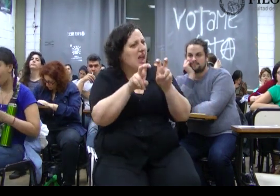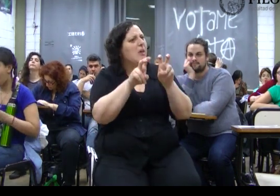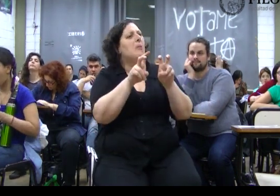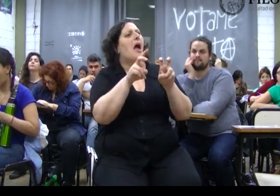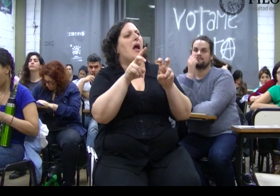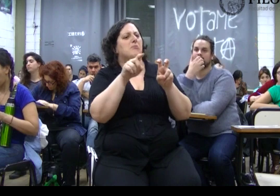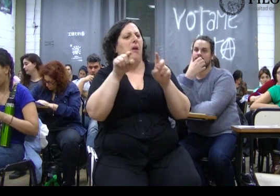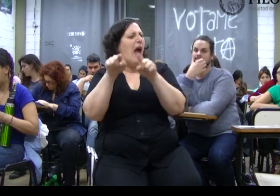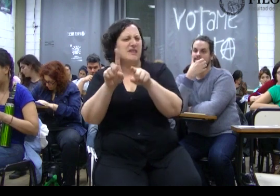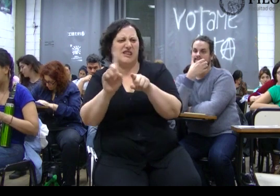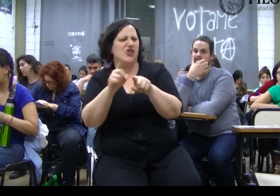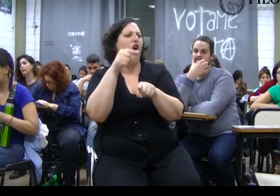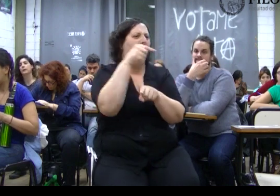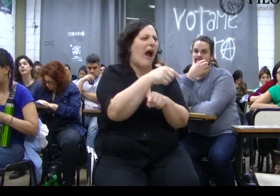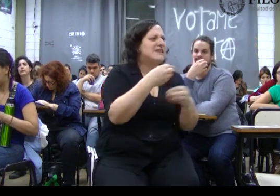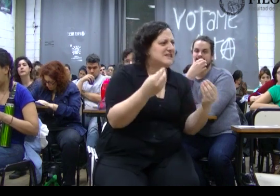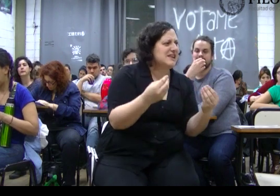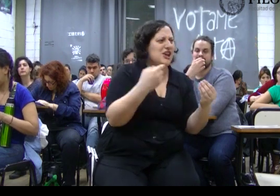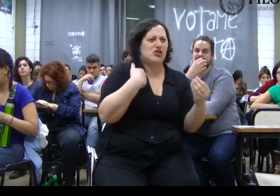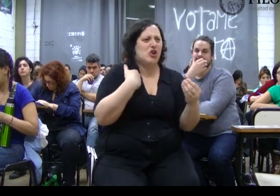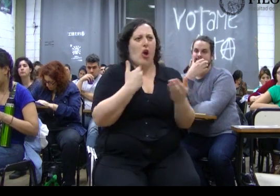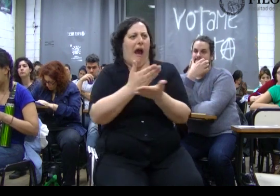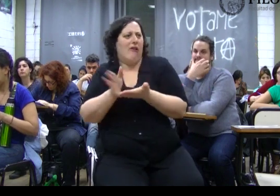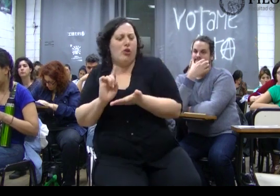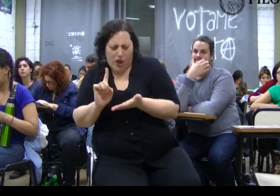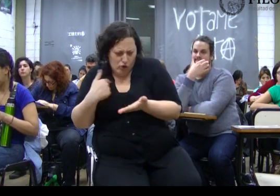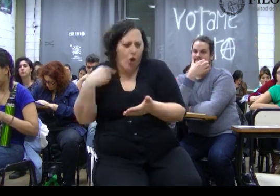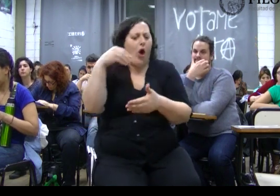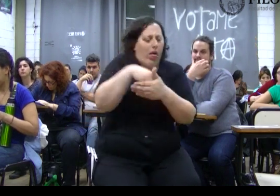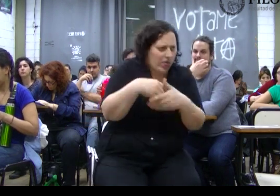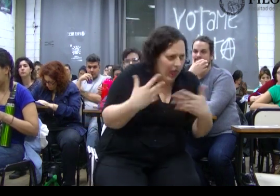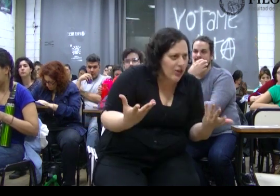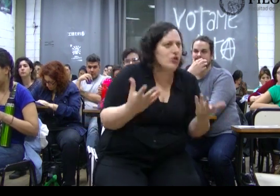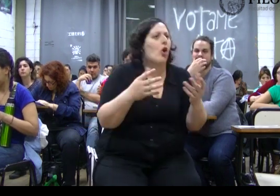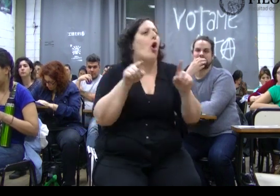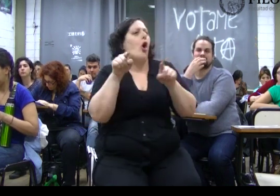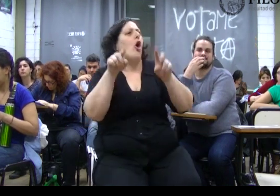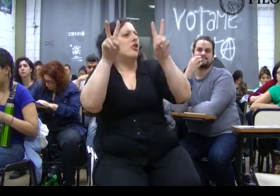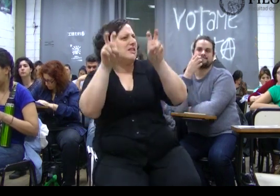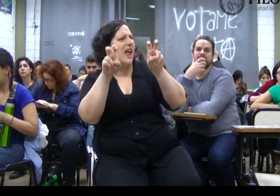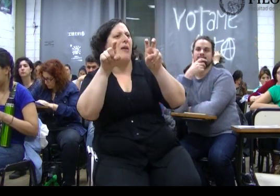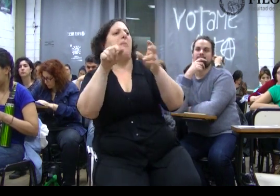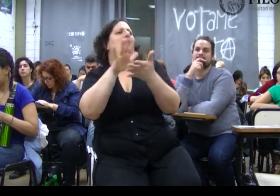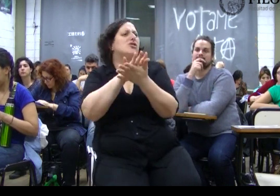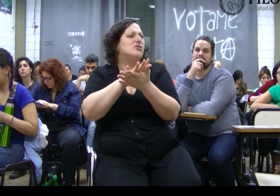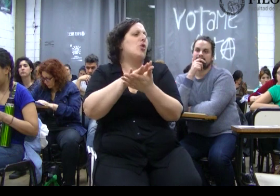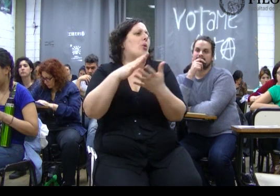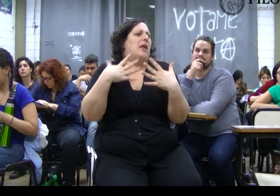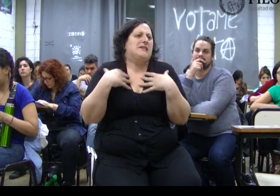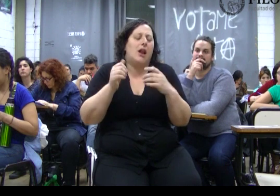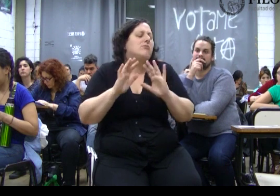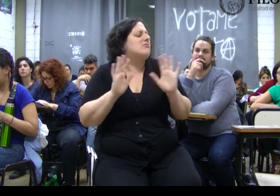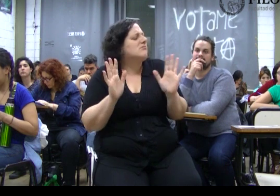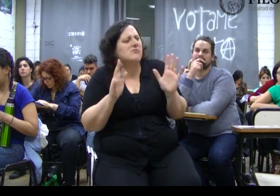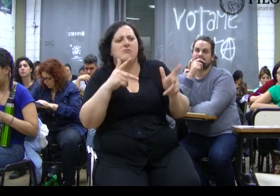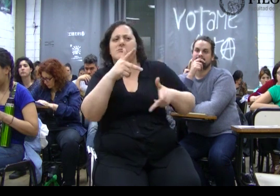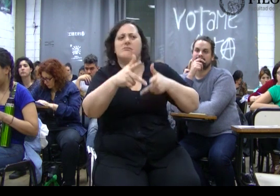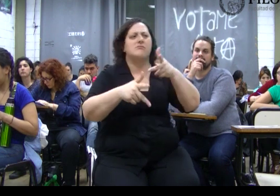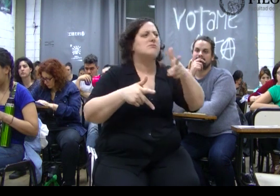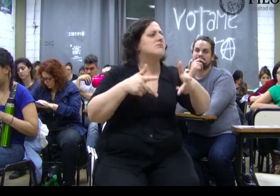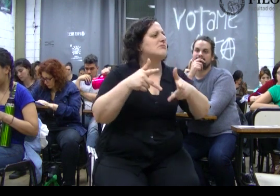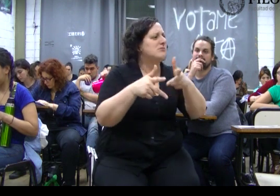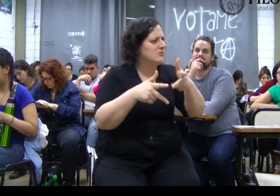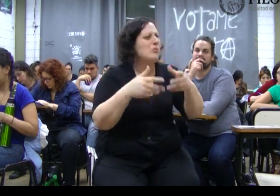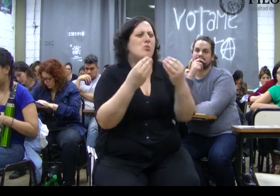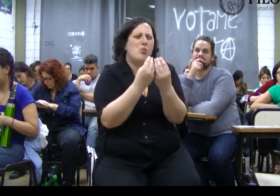o hay algunas cuestiones que son eugenésicas. Bueno, toda una serie de movidas que se armó en